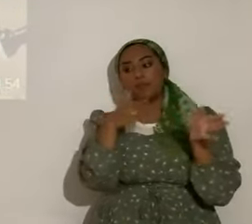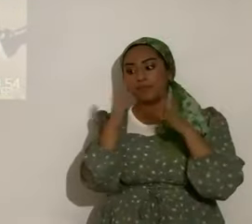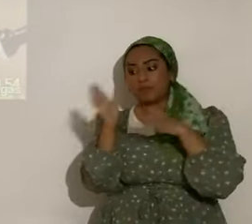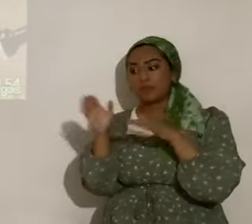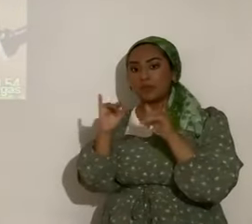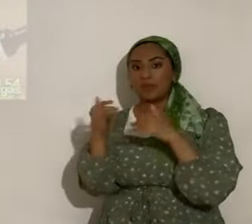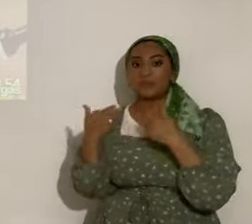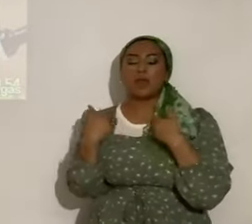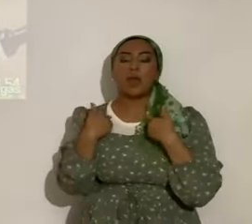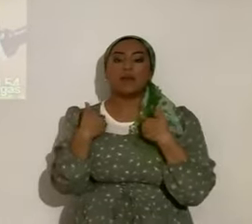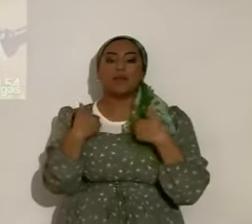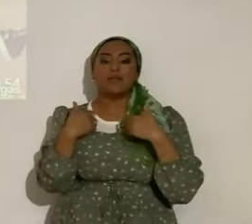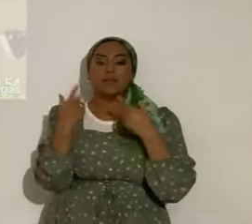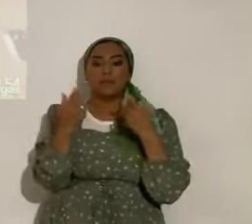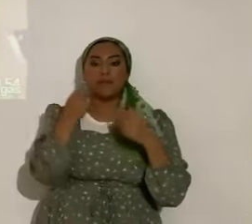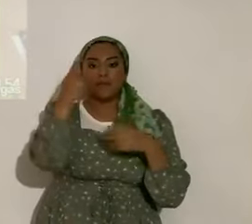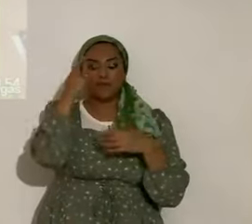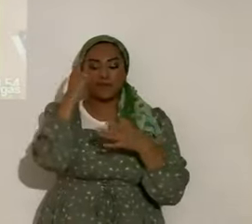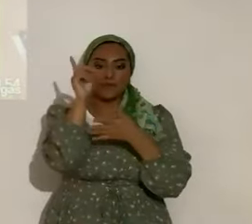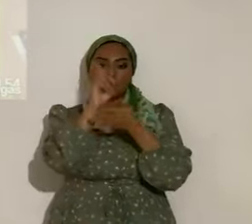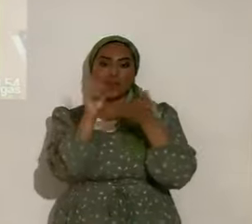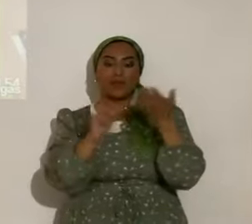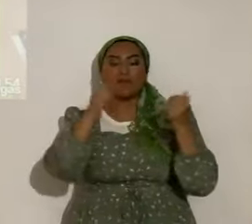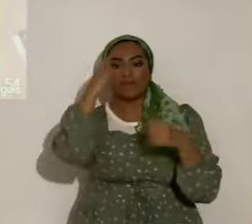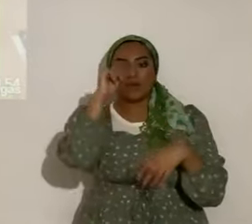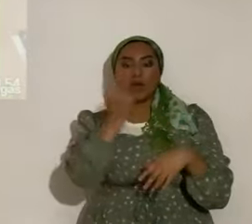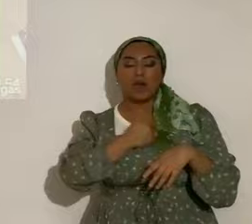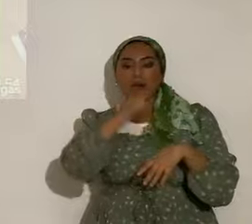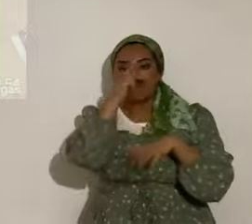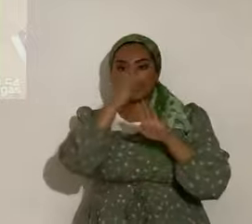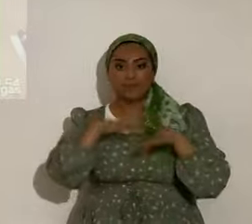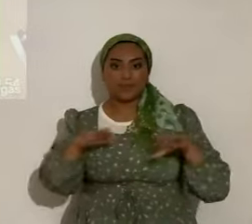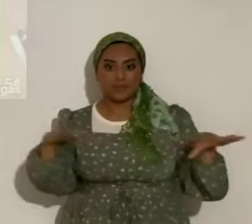también tenemos las actividades para nuestros niños, ¿sí?